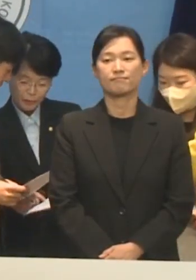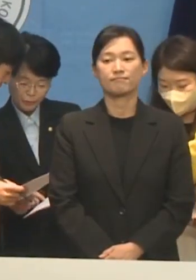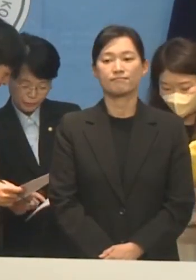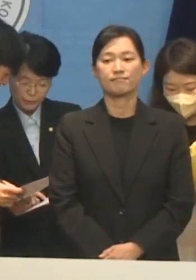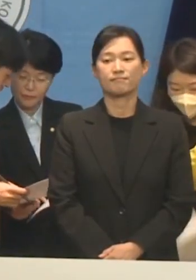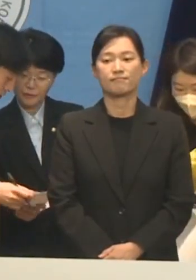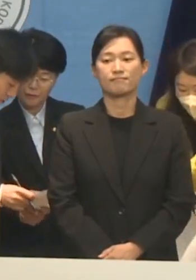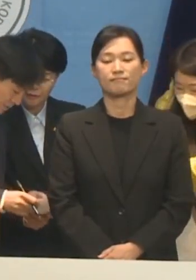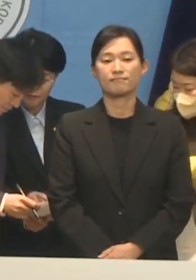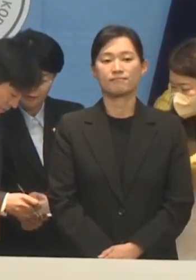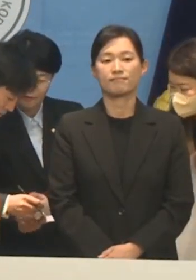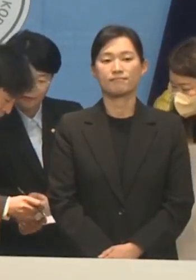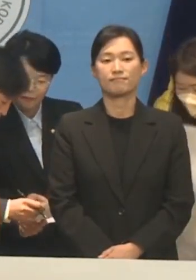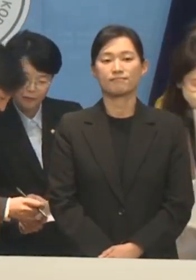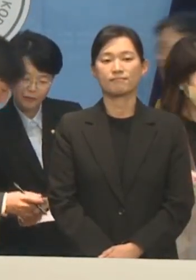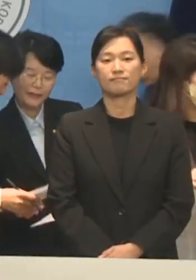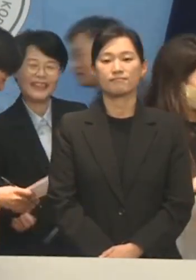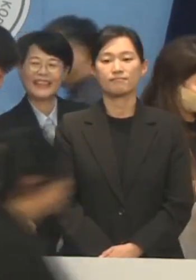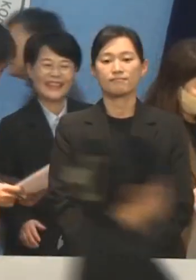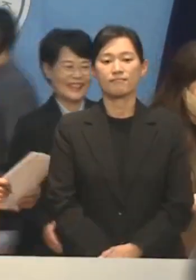참석자가 빠졌어요. 여기 지금